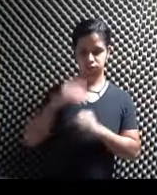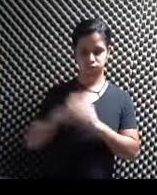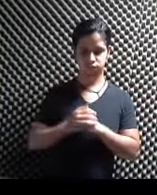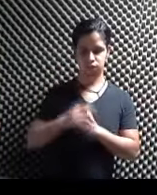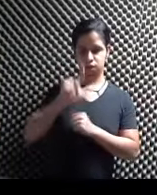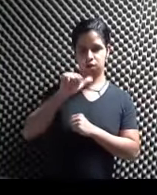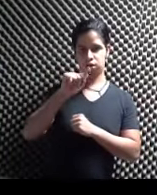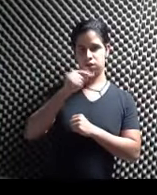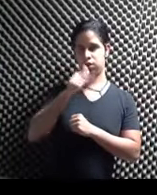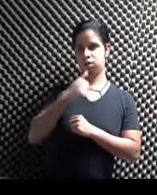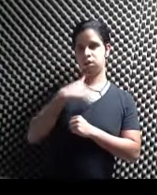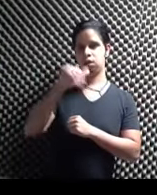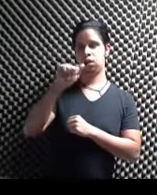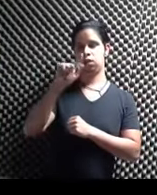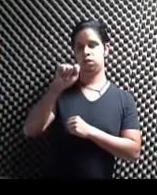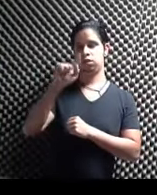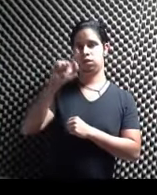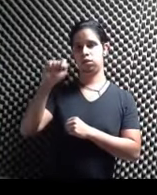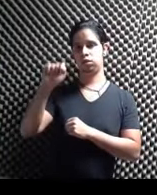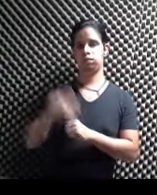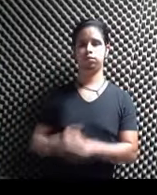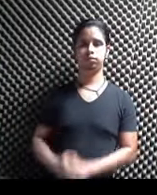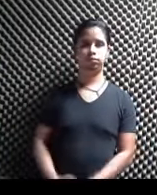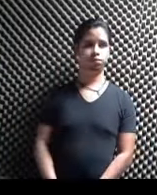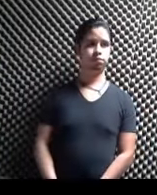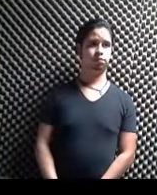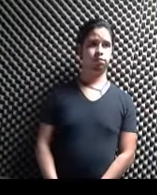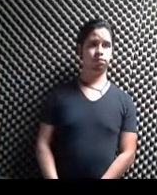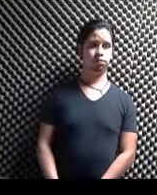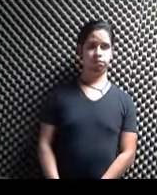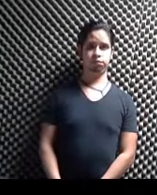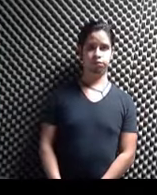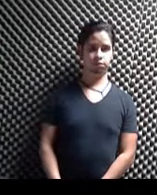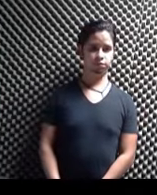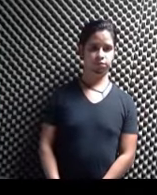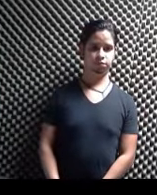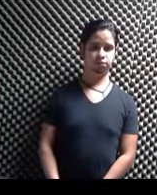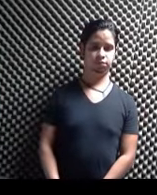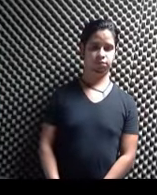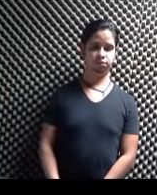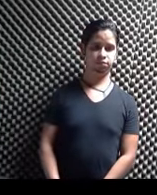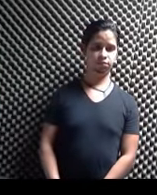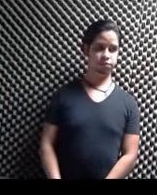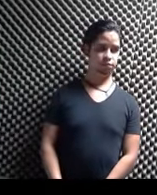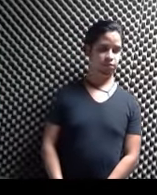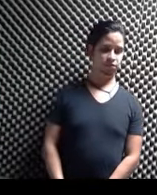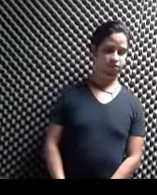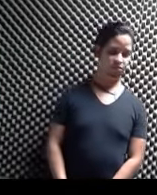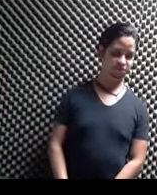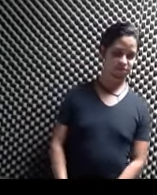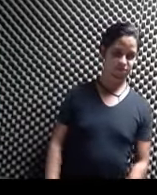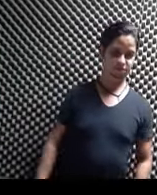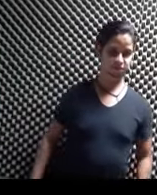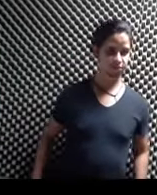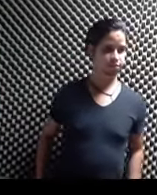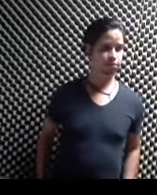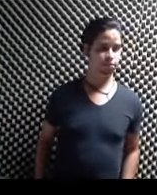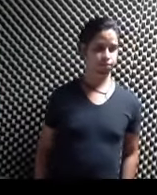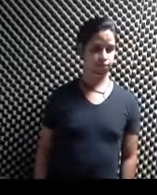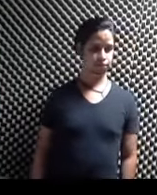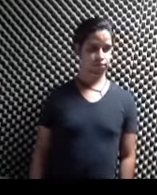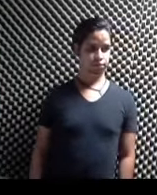4G LTE de AT&T, más rápido en más lugares. Nena, ¿tú crees que esto me queda chiquito? Mírame